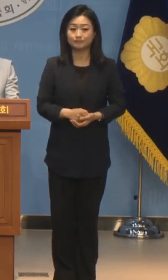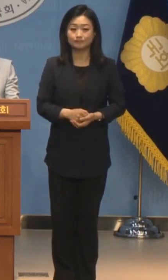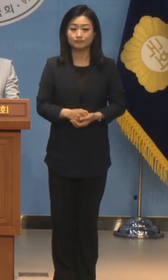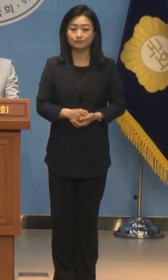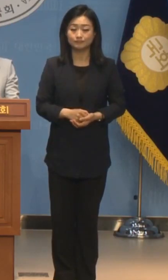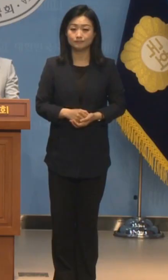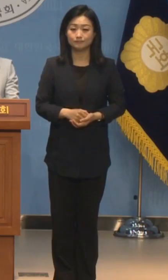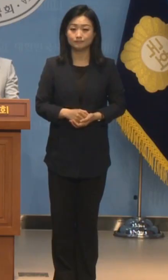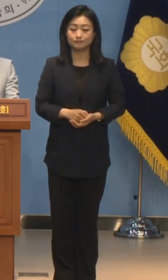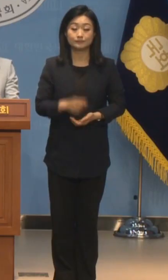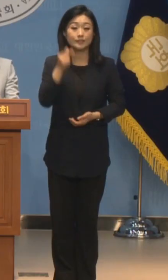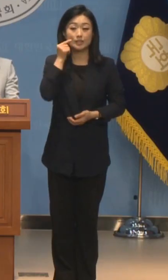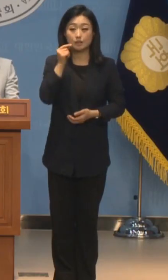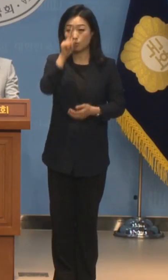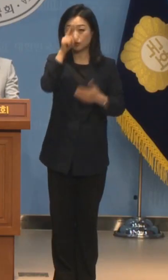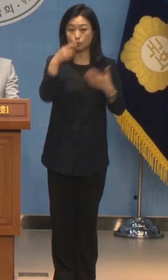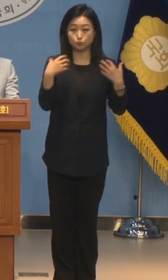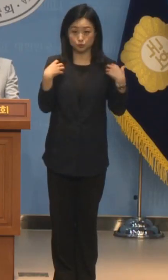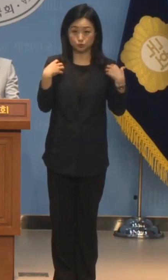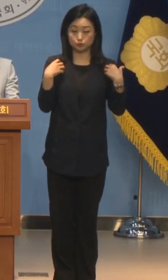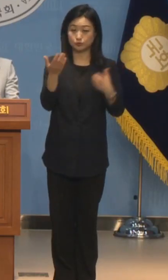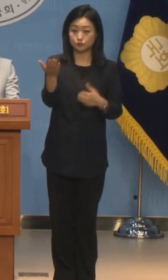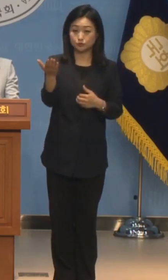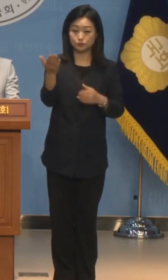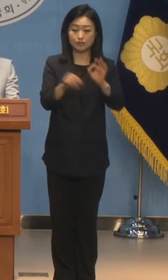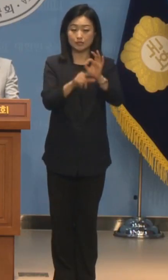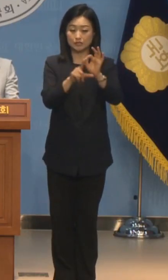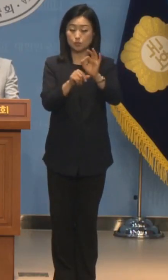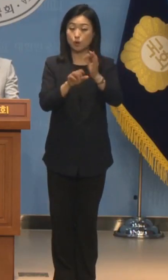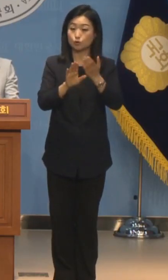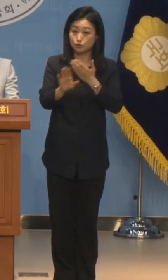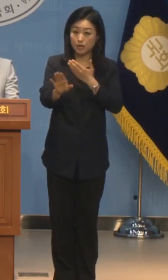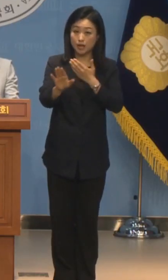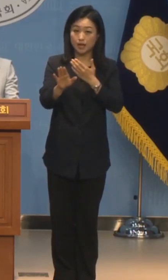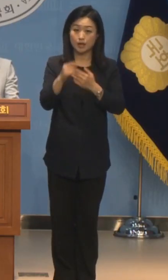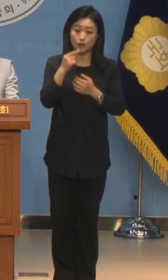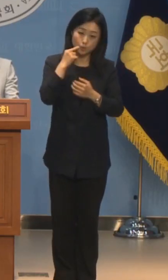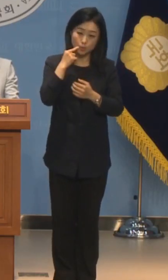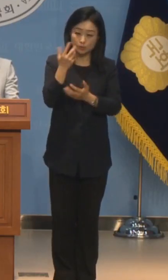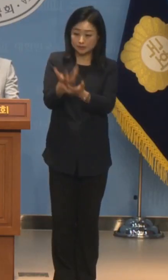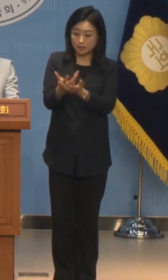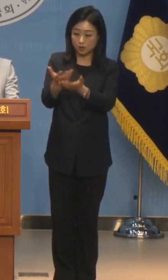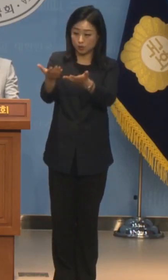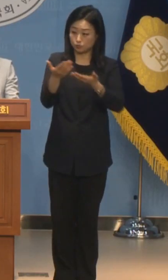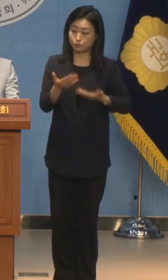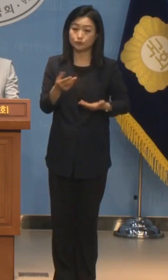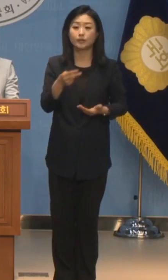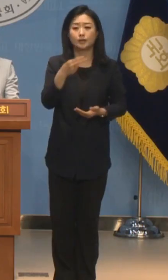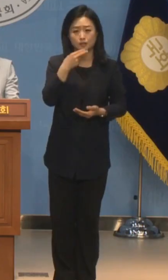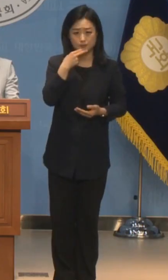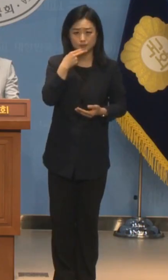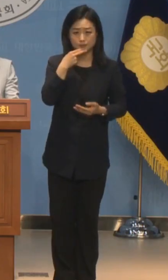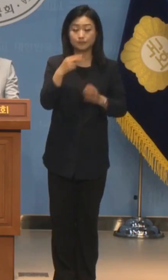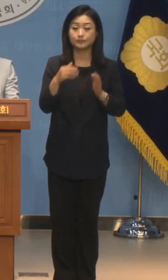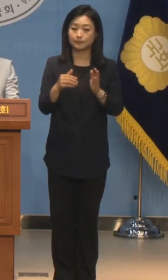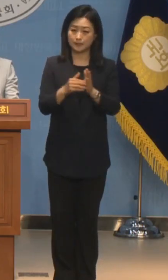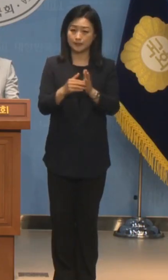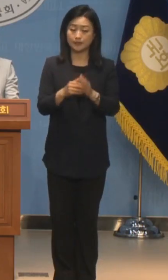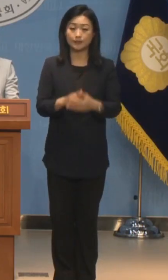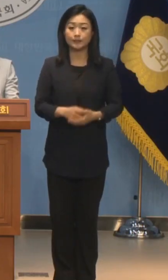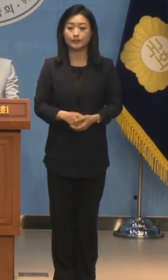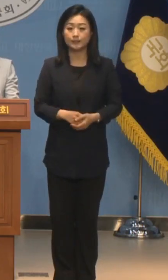있습니다 일본 정부는 지난해 10월 이후 방사능 자료를 제공하지 않는 것으로 알고